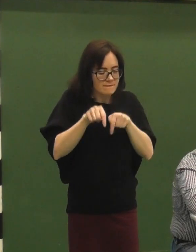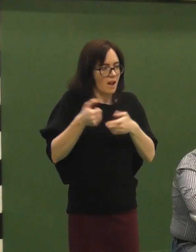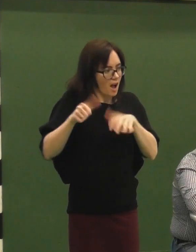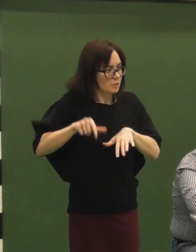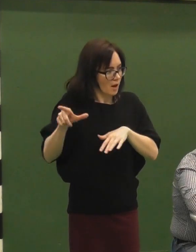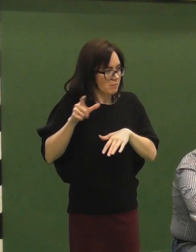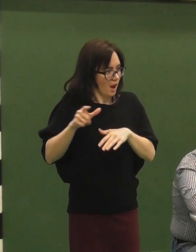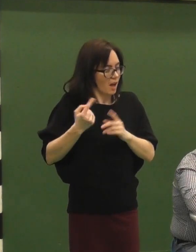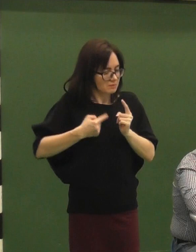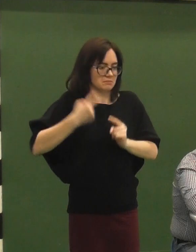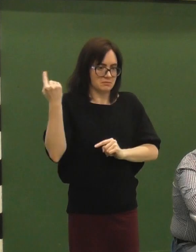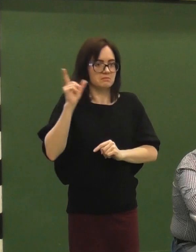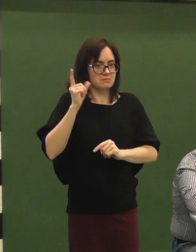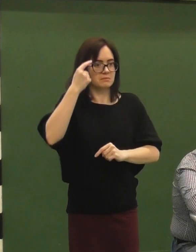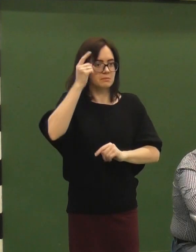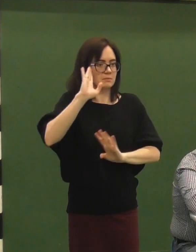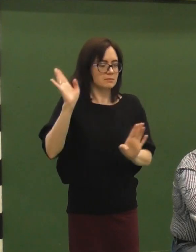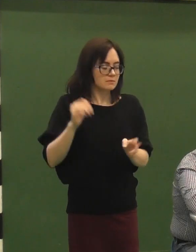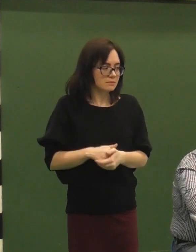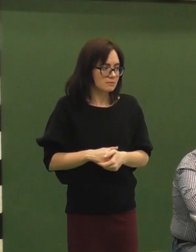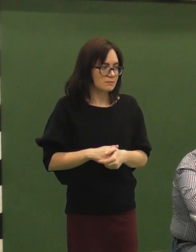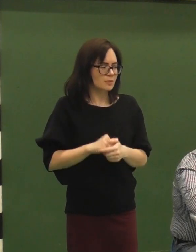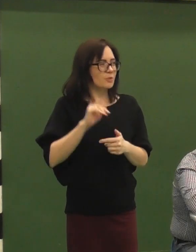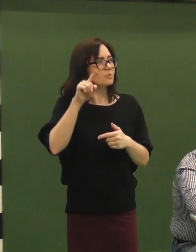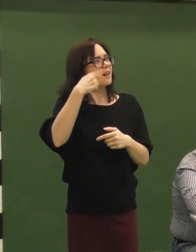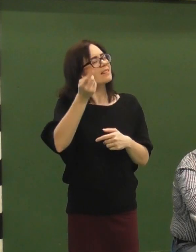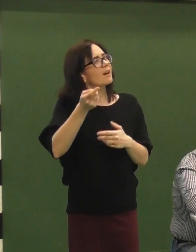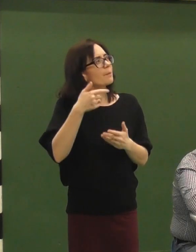megtanultunk. Úgyhogy mi májusban,